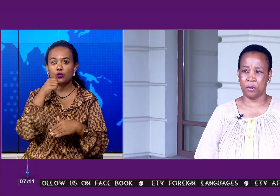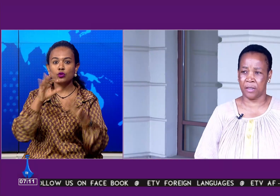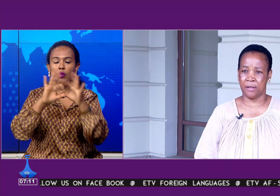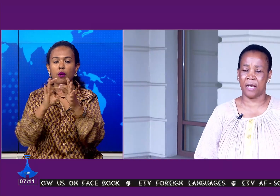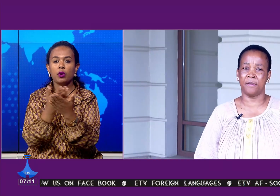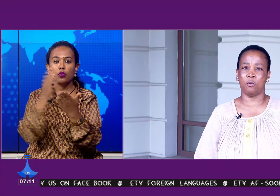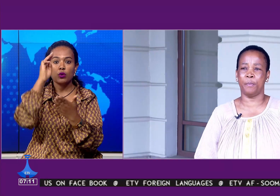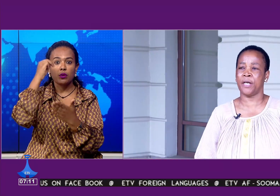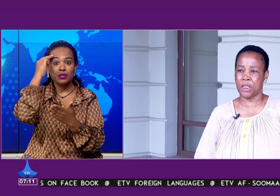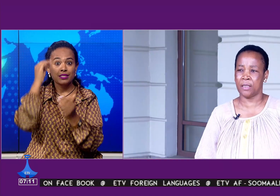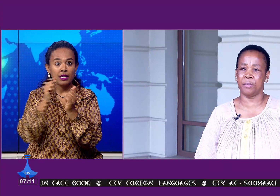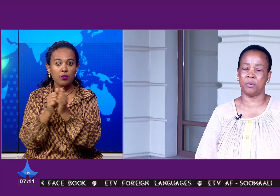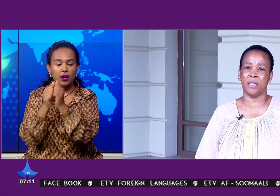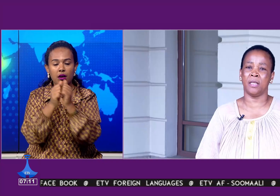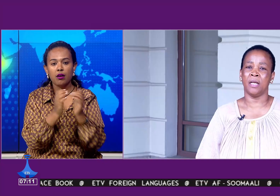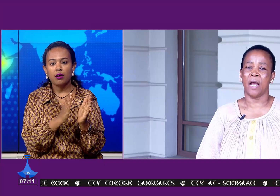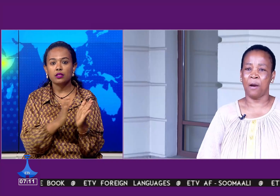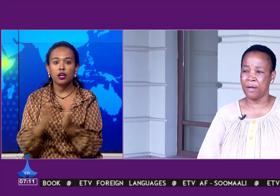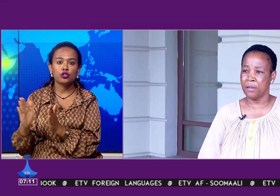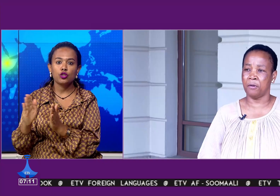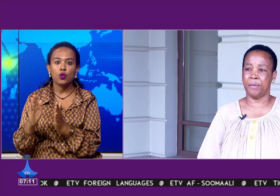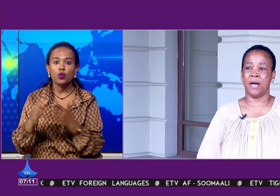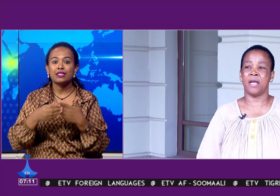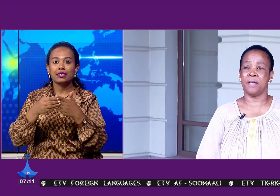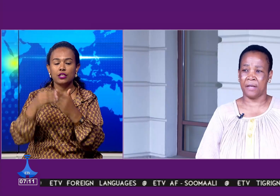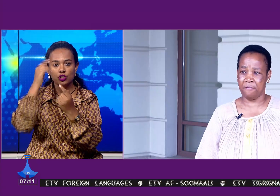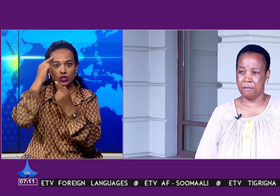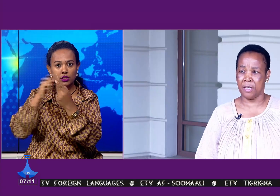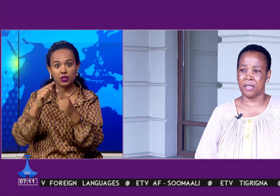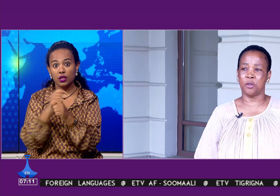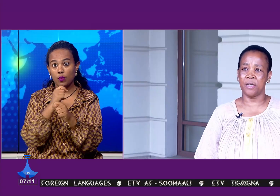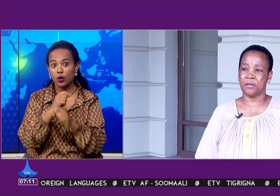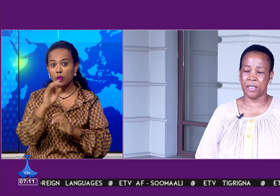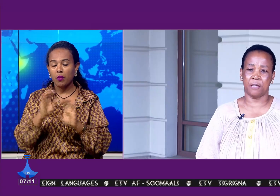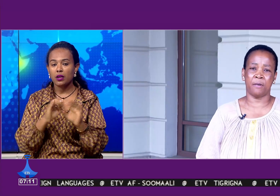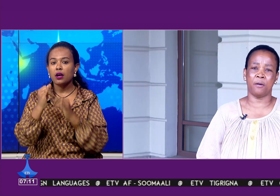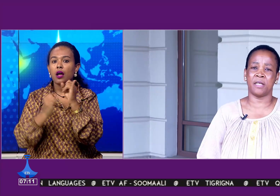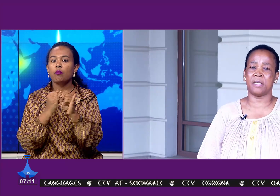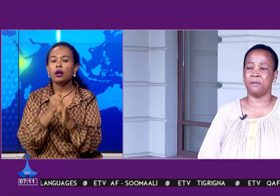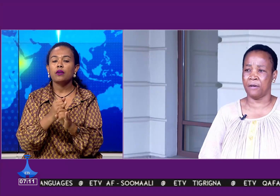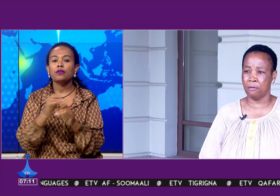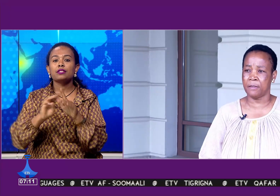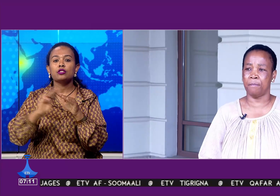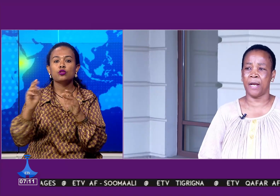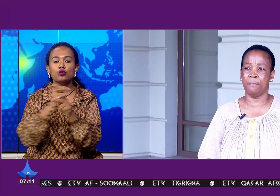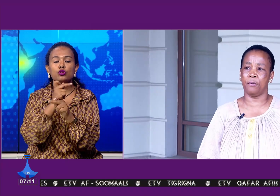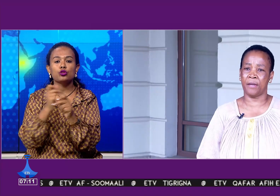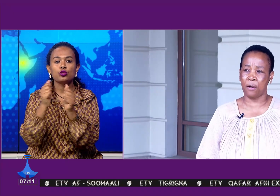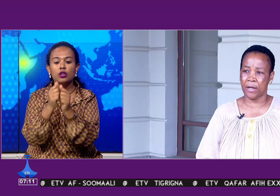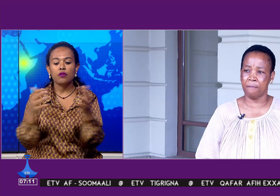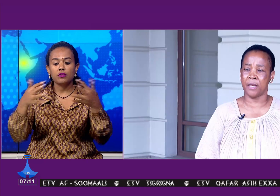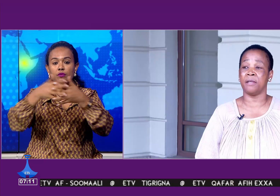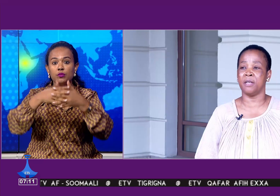ጉዳይ ሚኒስቴር ጋር በጋራ ያዘጋጀነውን ስትራቴጂክ እቅድ ተግባራዊ በማድረግ ከዓለም አቀፍ የስደተኞች ድርጅት ጋር በትብብር